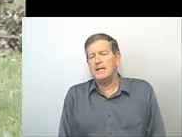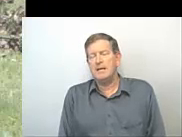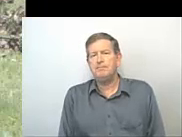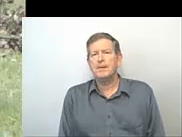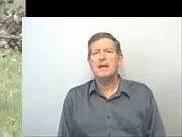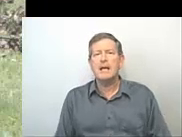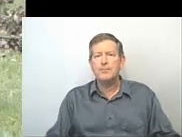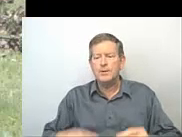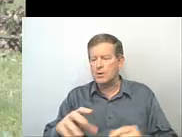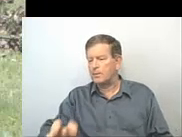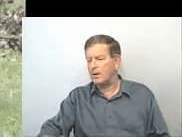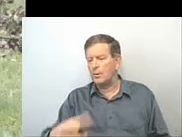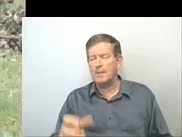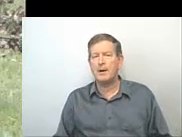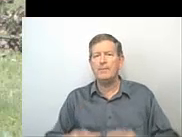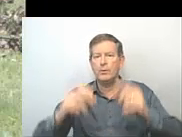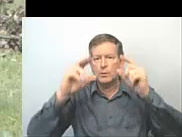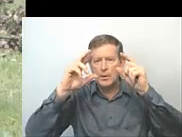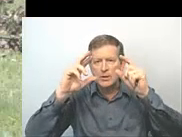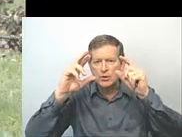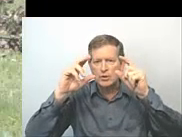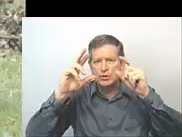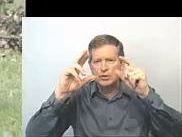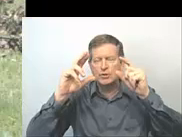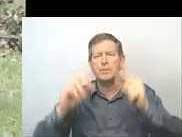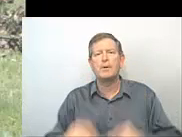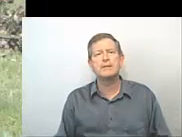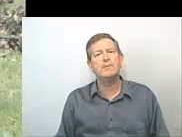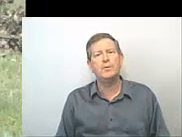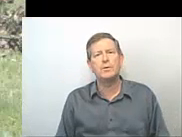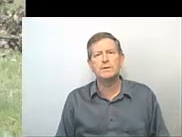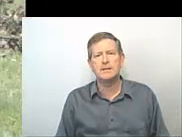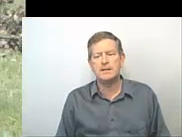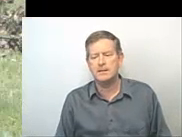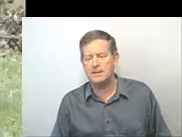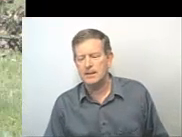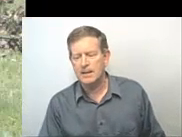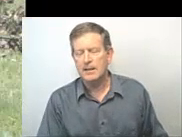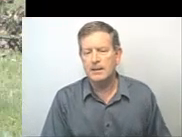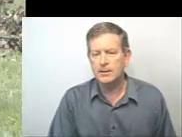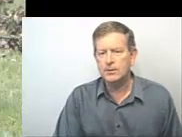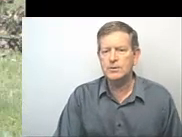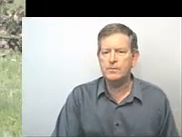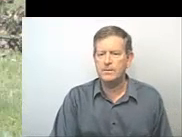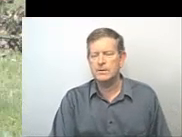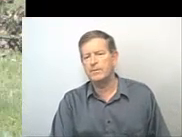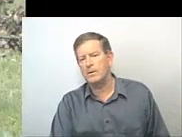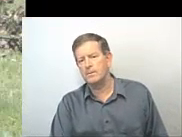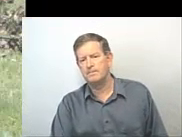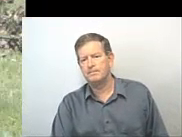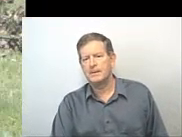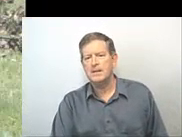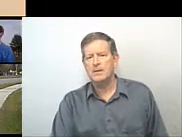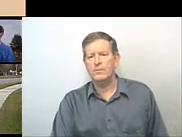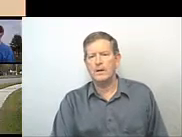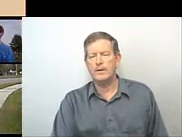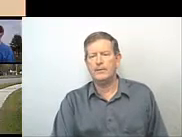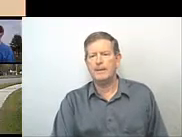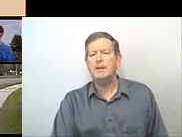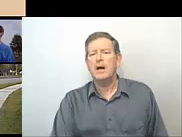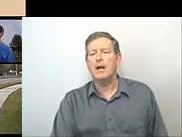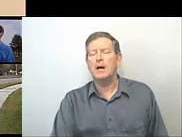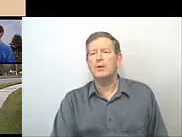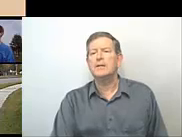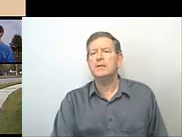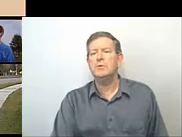notre poirier, et puis je prends mon appareil photo et je prends cette photo cet été de ce faon. Voilà,